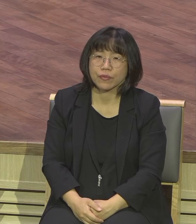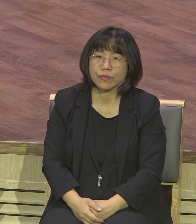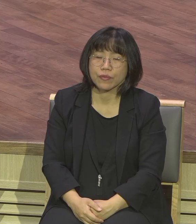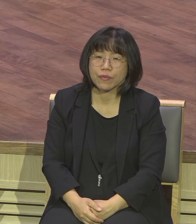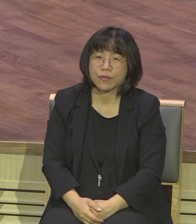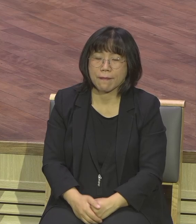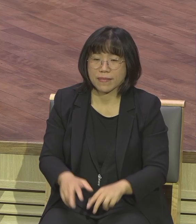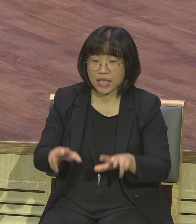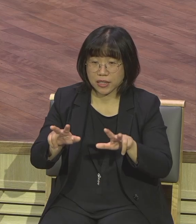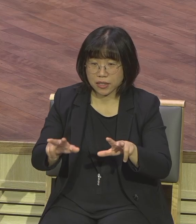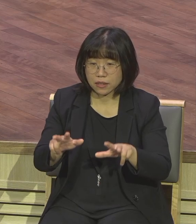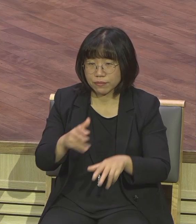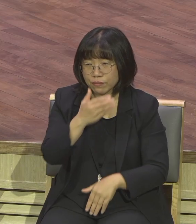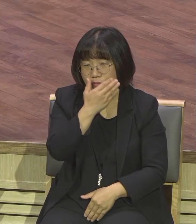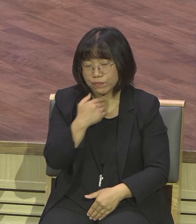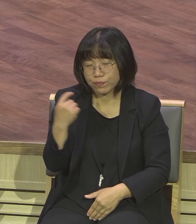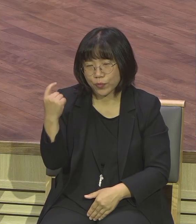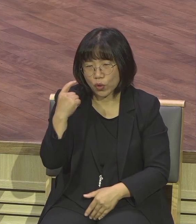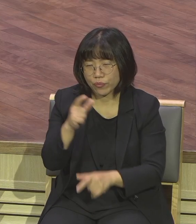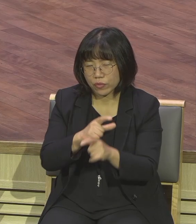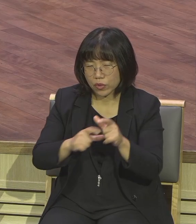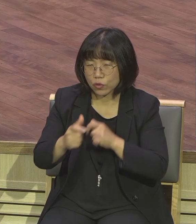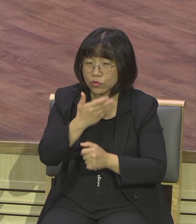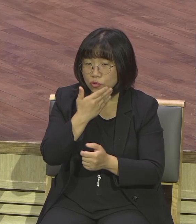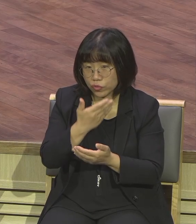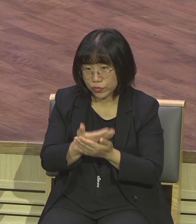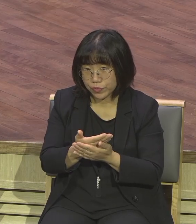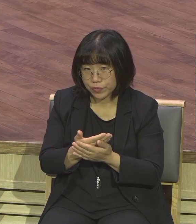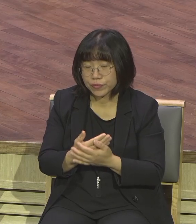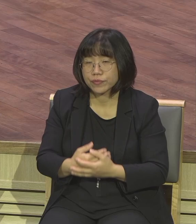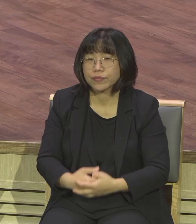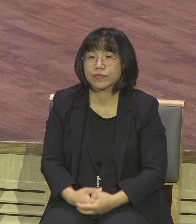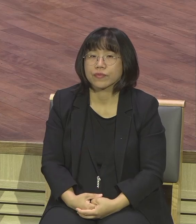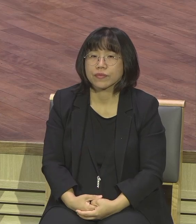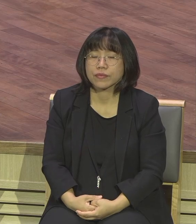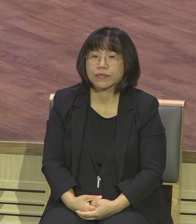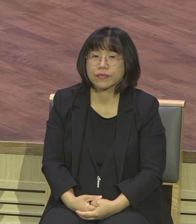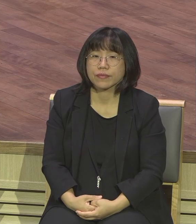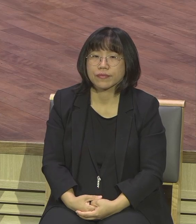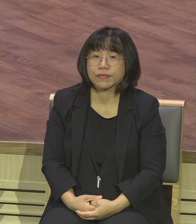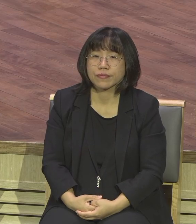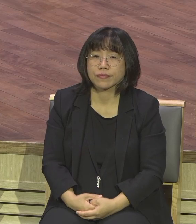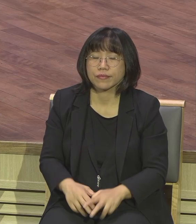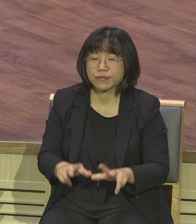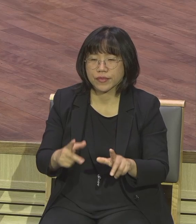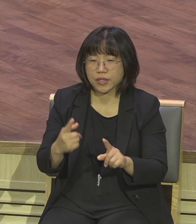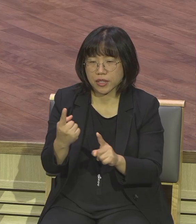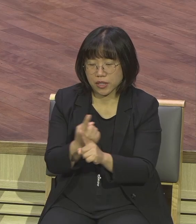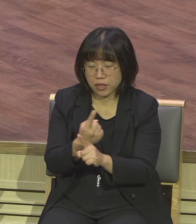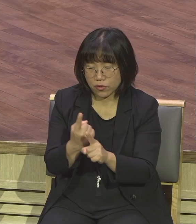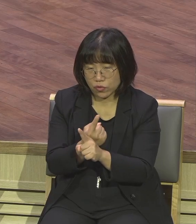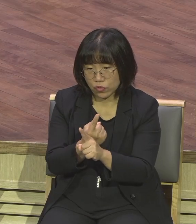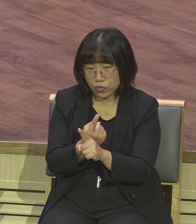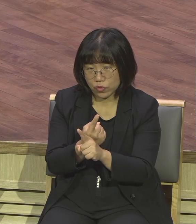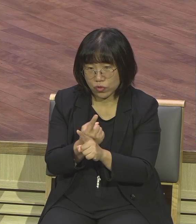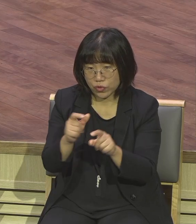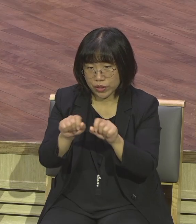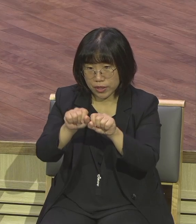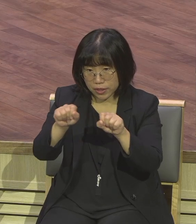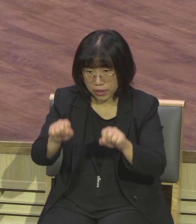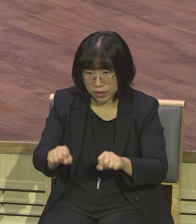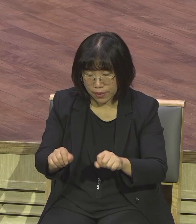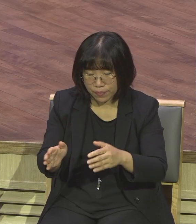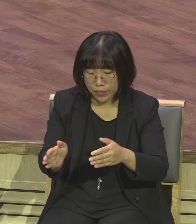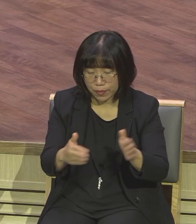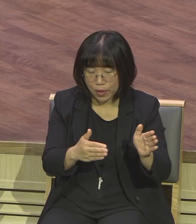중요합니다. 이때 복음이 중요합니다. 그래서 우리가 지금 이런 치유 시스템을 구축을 하고 복음